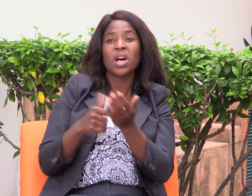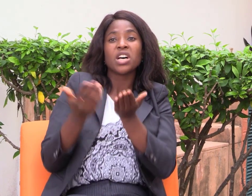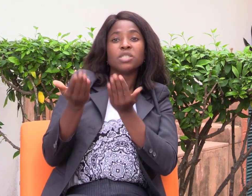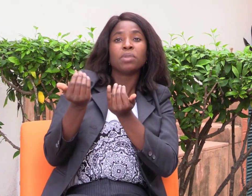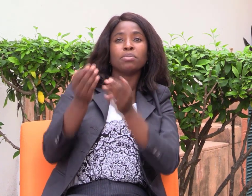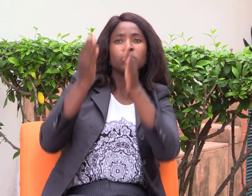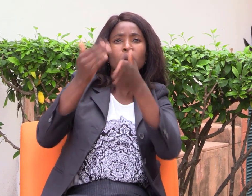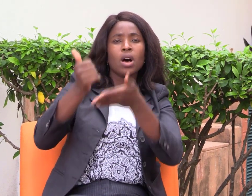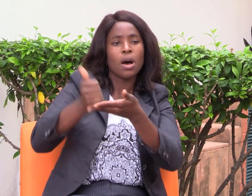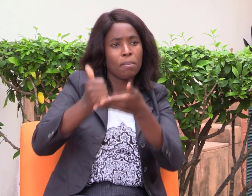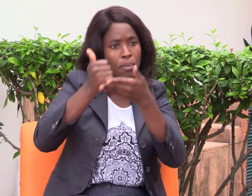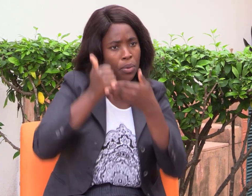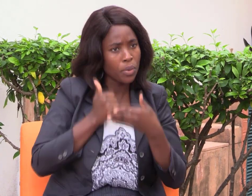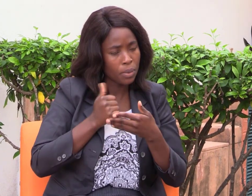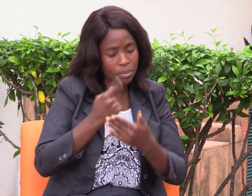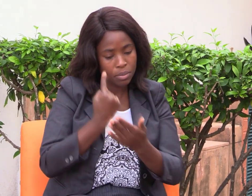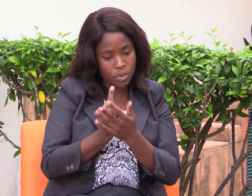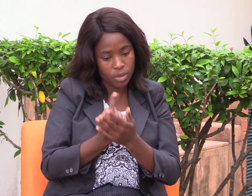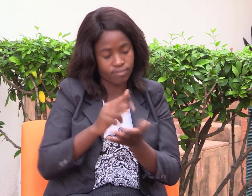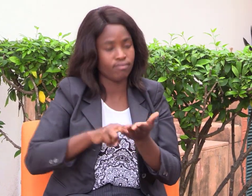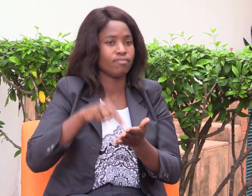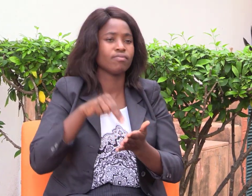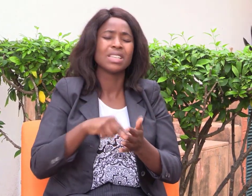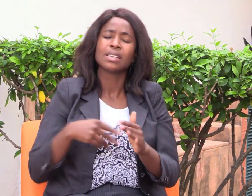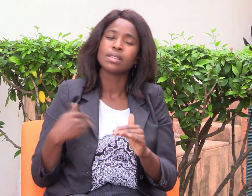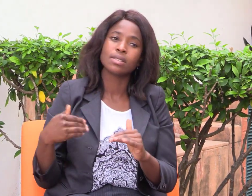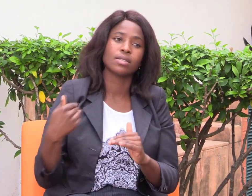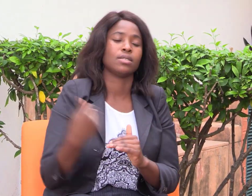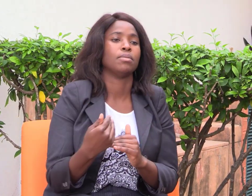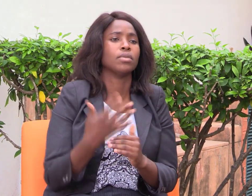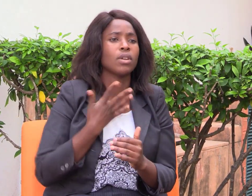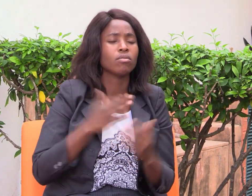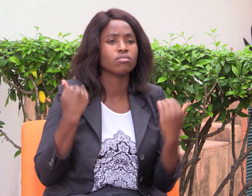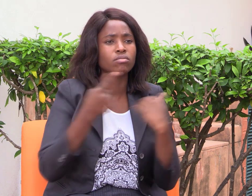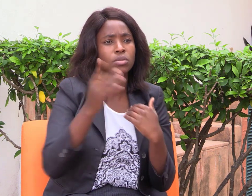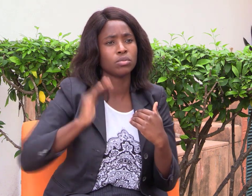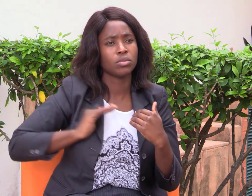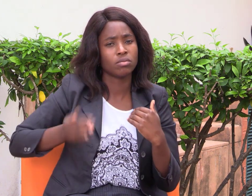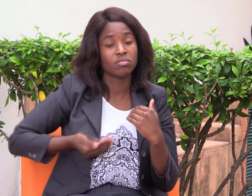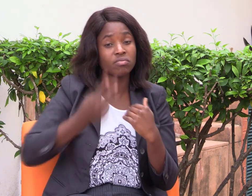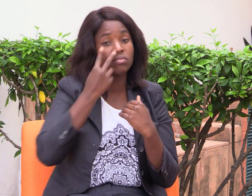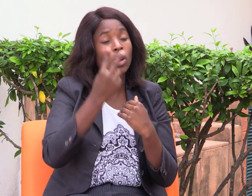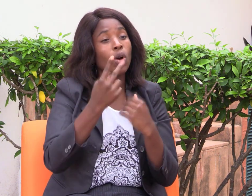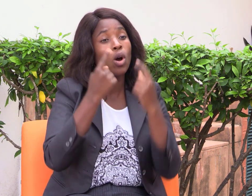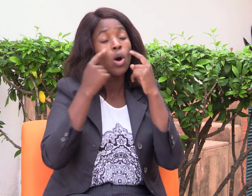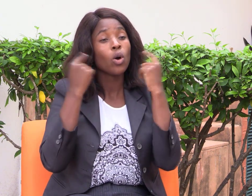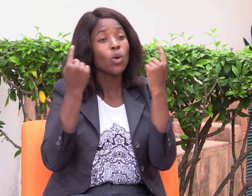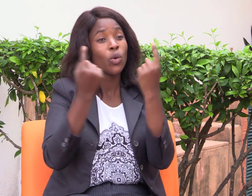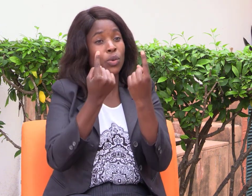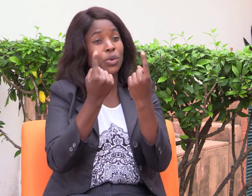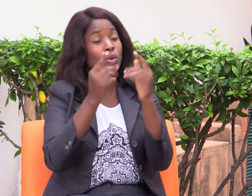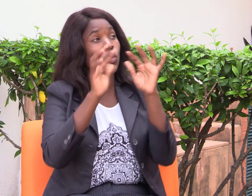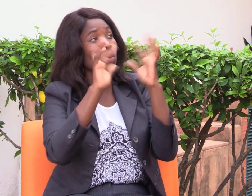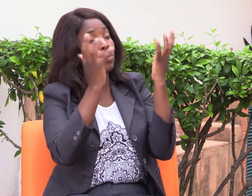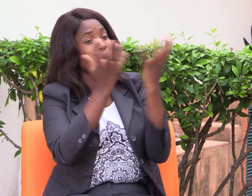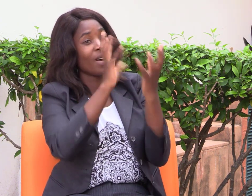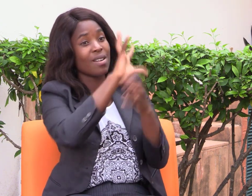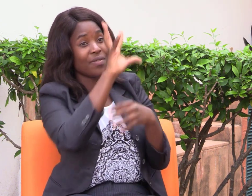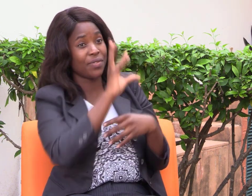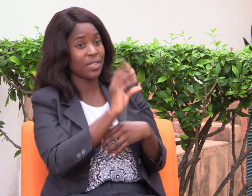decidir. Porque, e não ficar à espera de uma segunda pessoa para que possa sentir-se como alguém, possa estar em pé. Olhemos